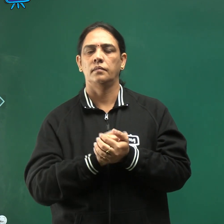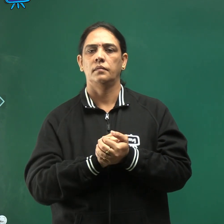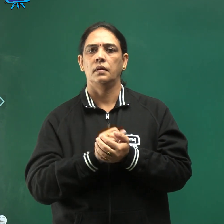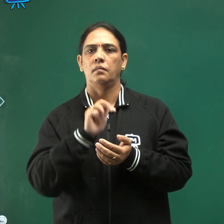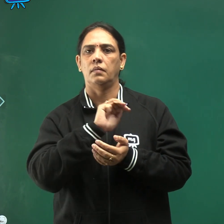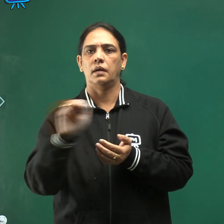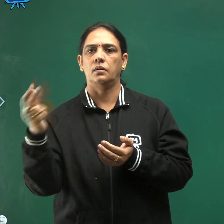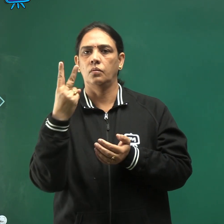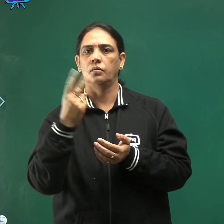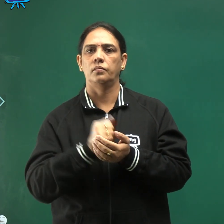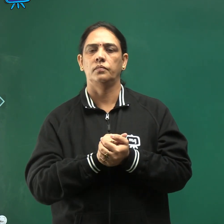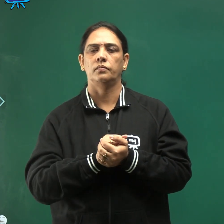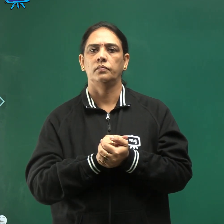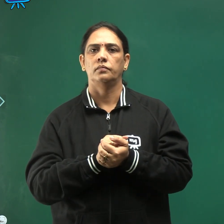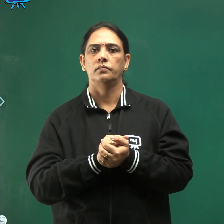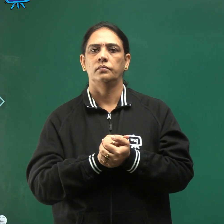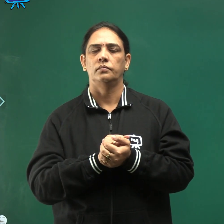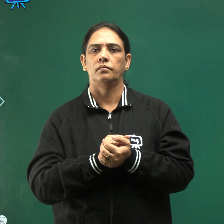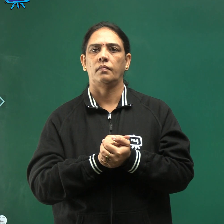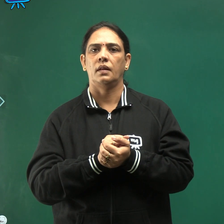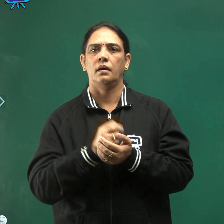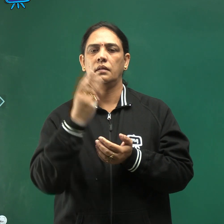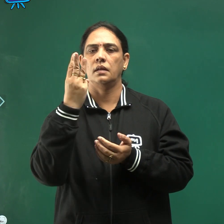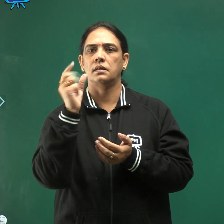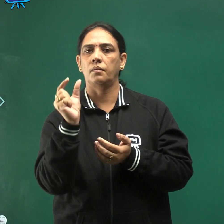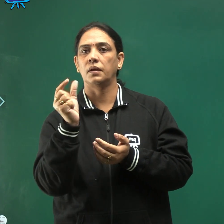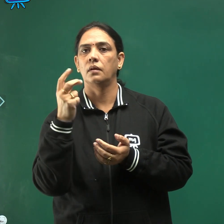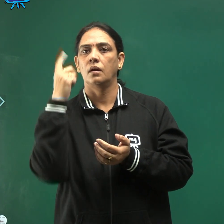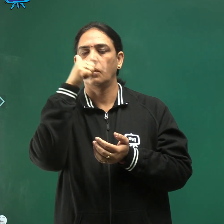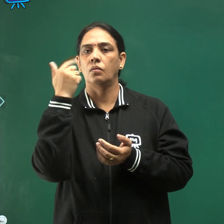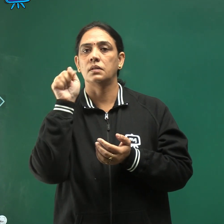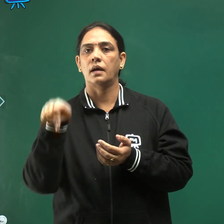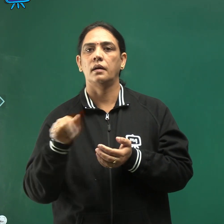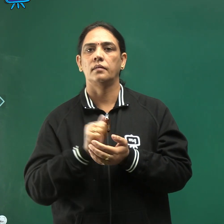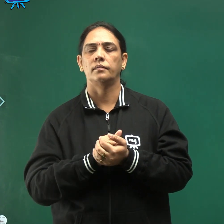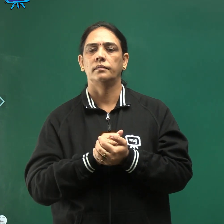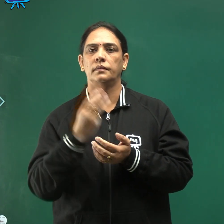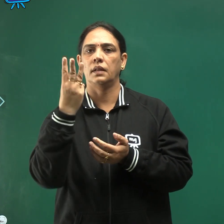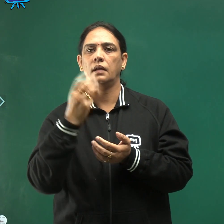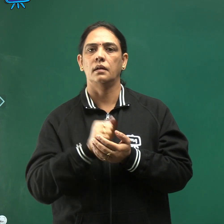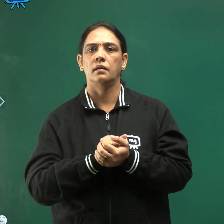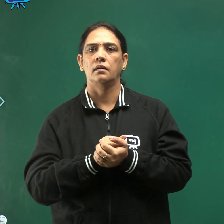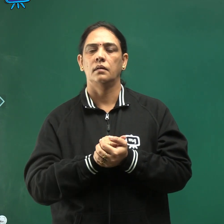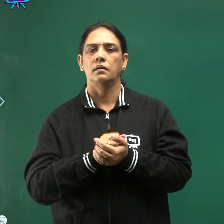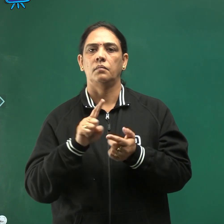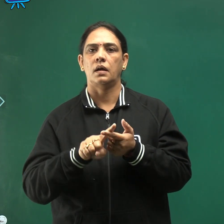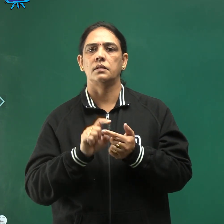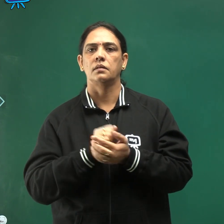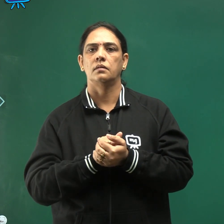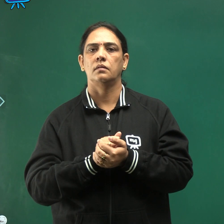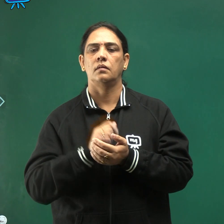बटे 2। तृतीय पद कौन सा है? 3